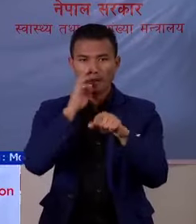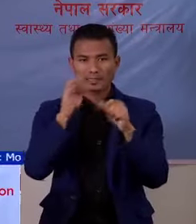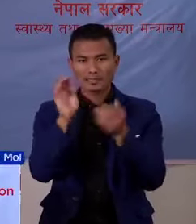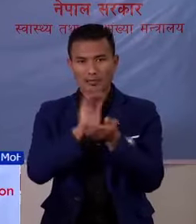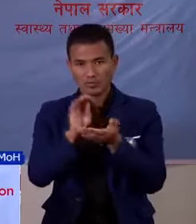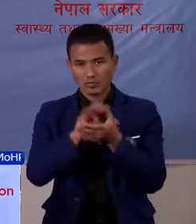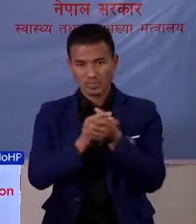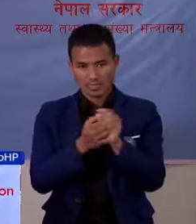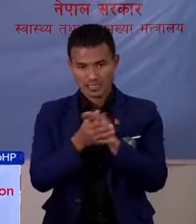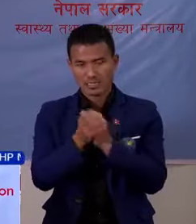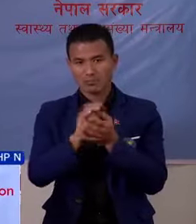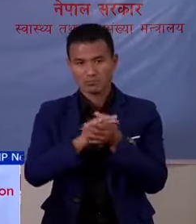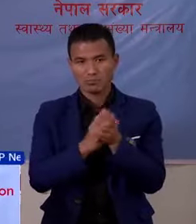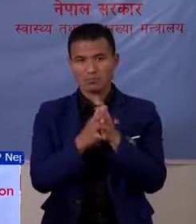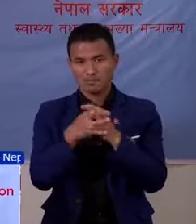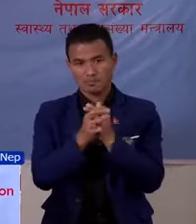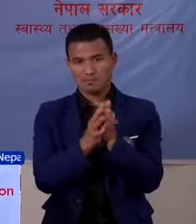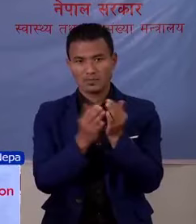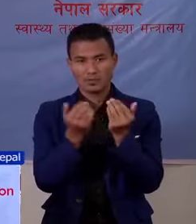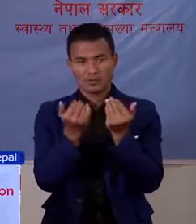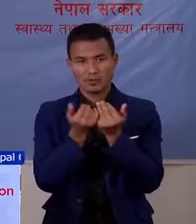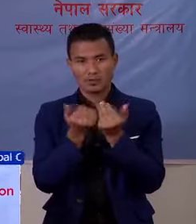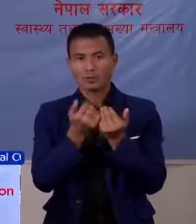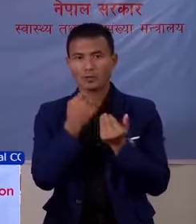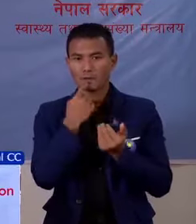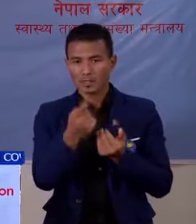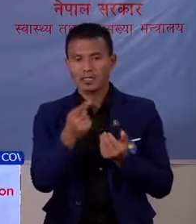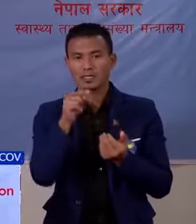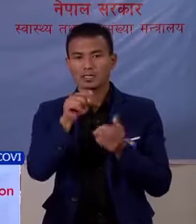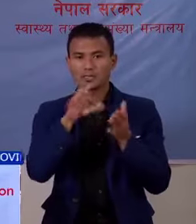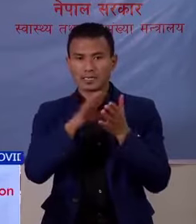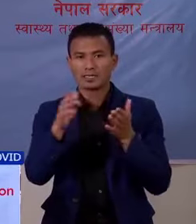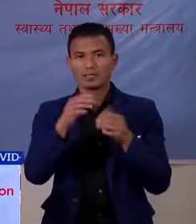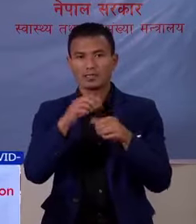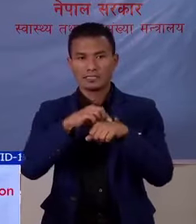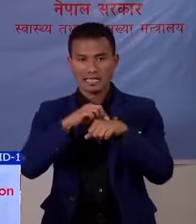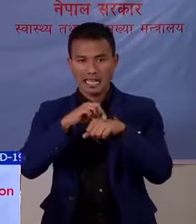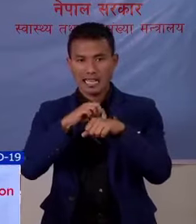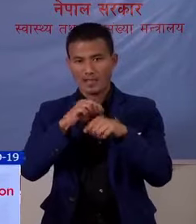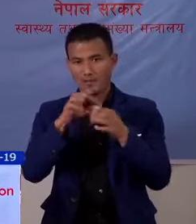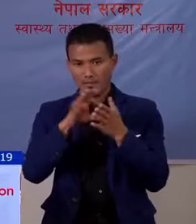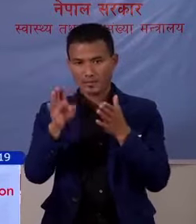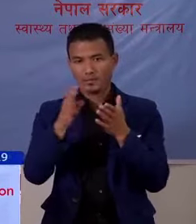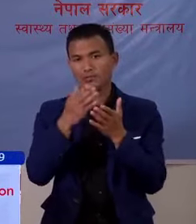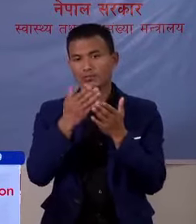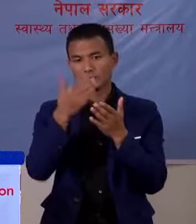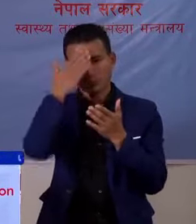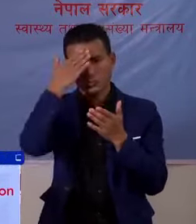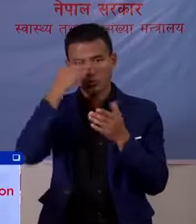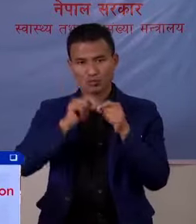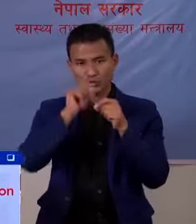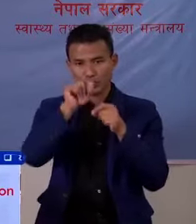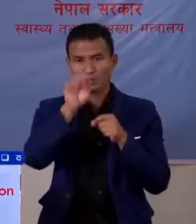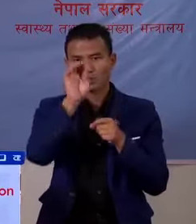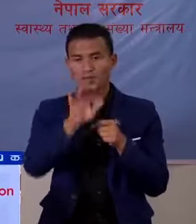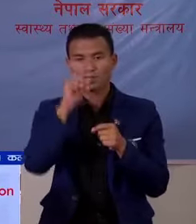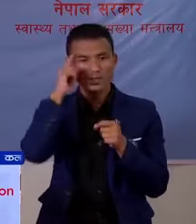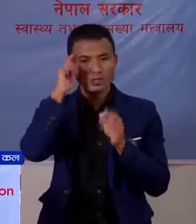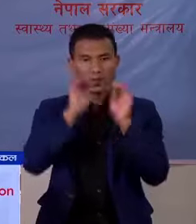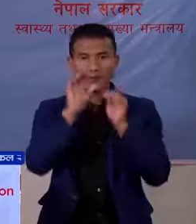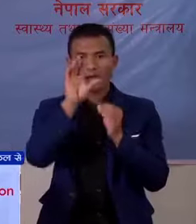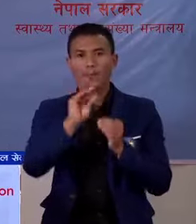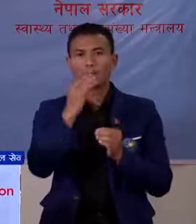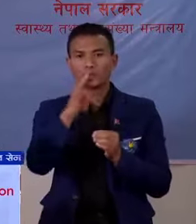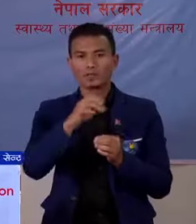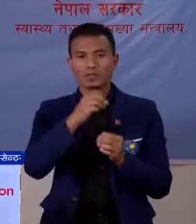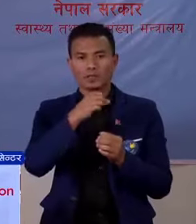पानीले मिची मिची हात धोएमा यसबाट छालाको माध्यमबाट रोग सर्ने सम्भावना न्यून रहन्छ।